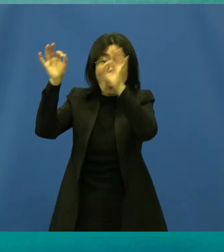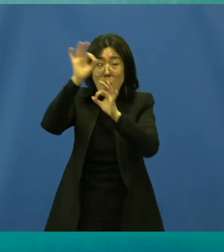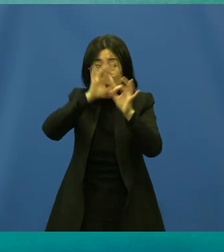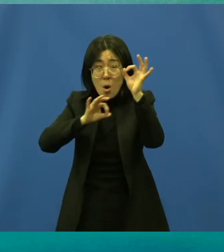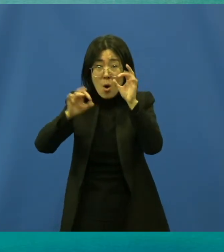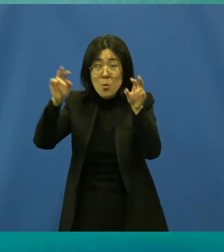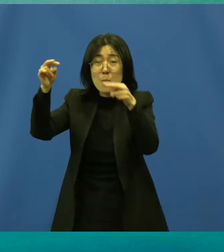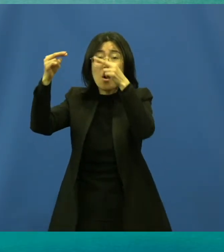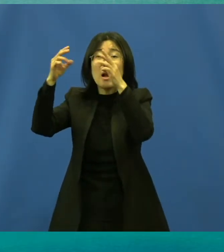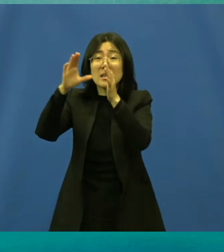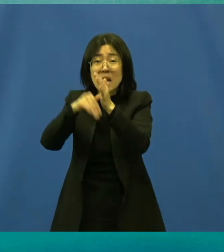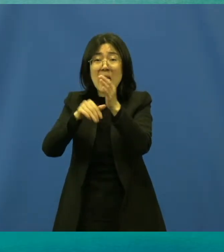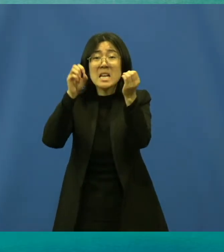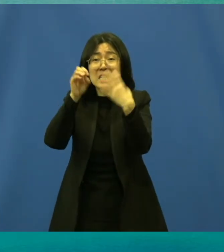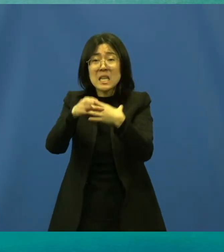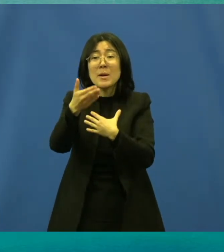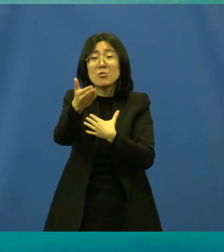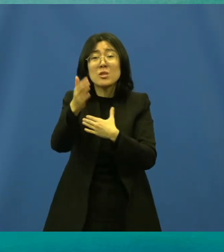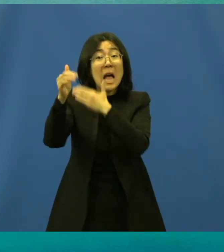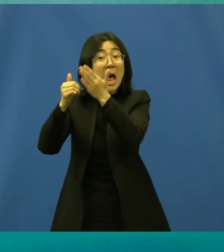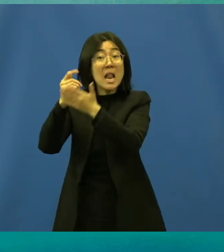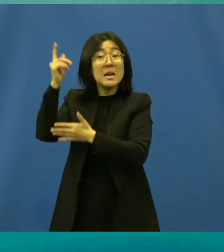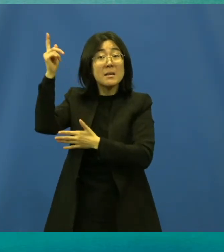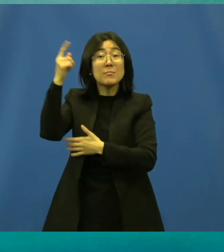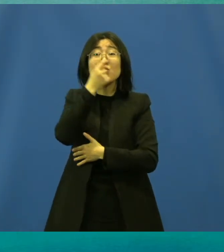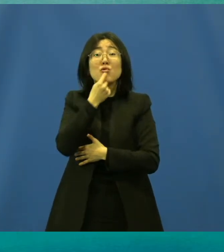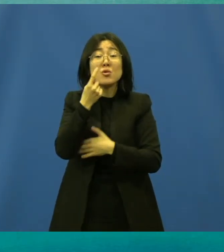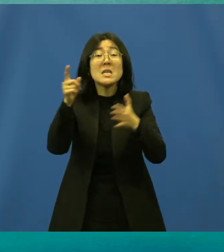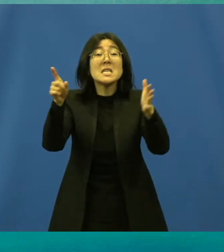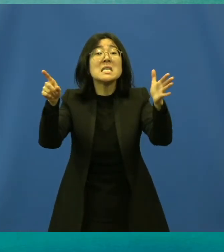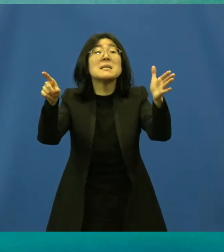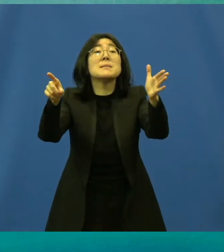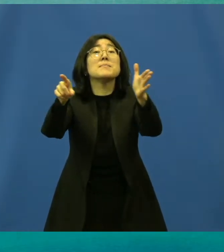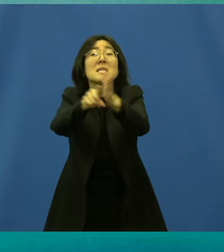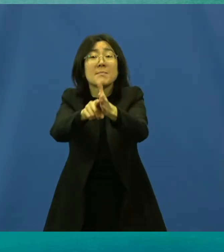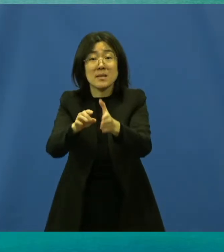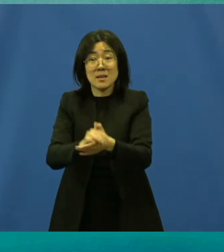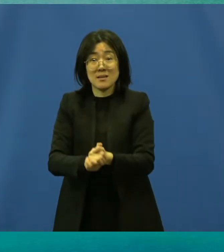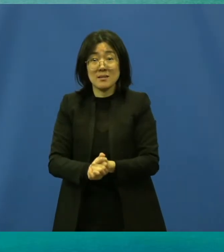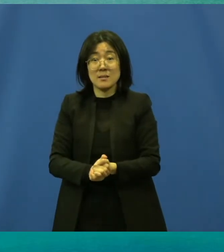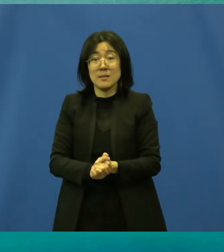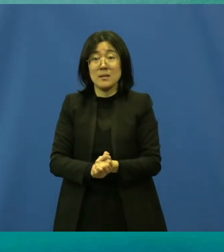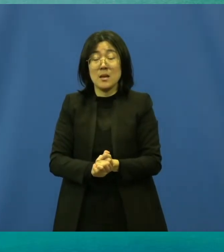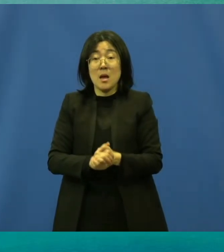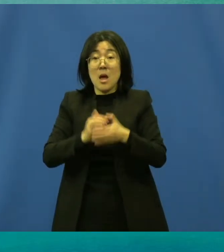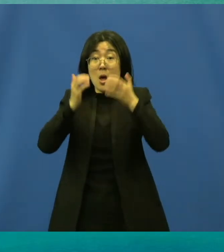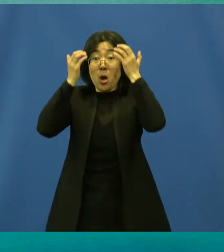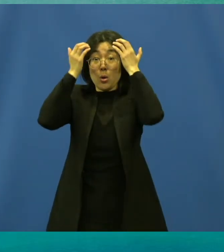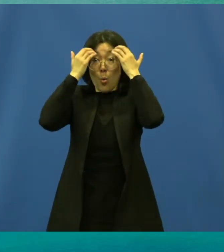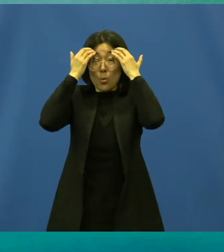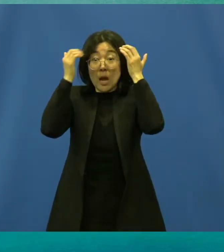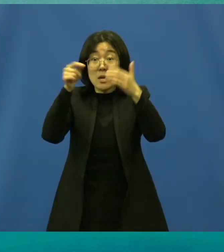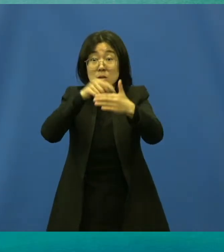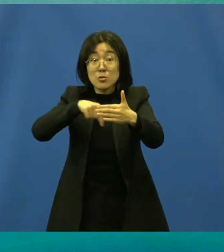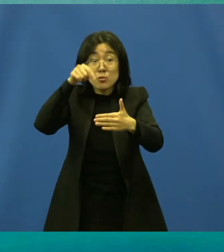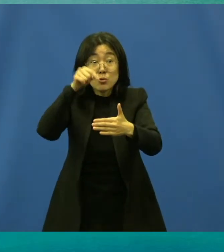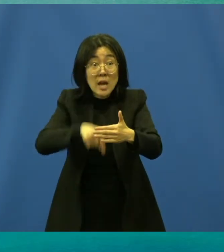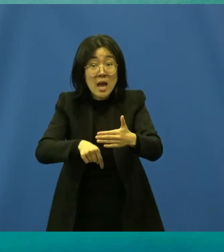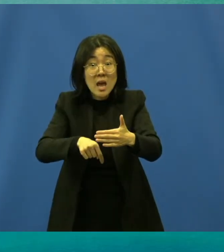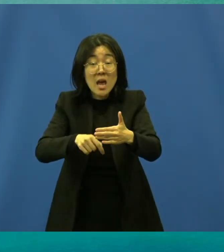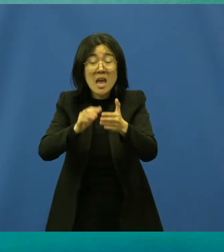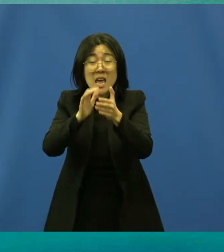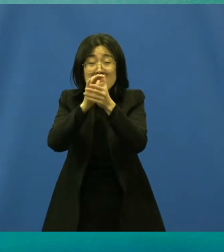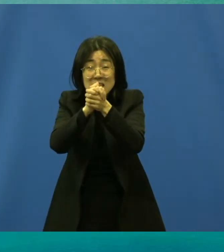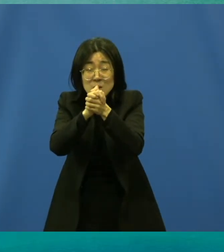또 응답하시는 하나님이신 줄로 믿습니다. 고난 중에 기도를 배운